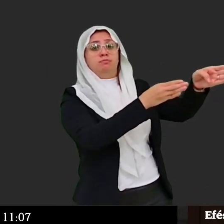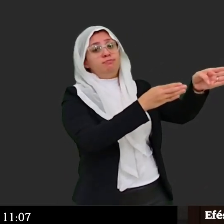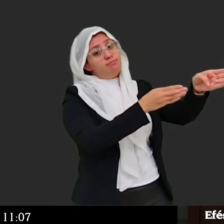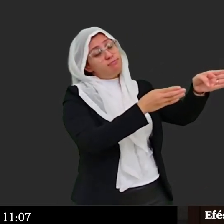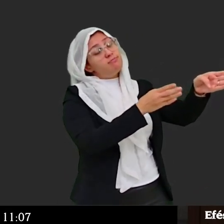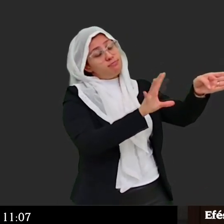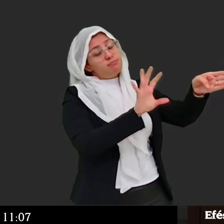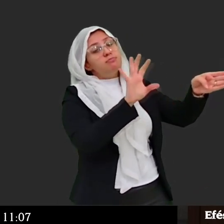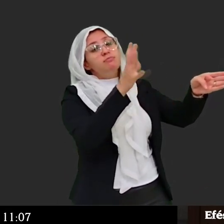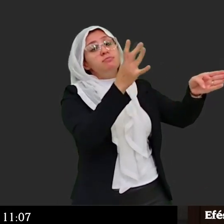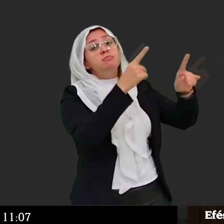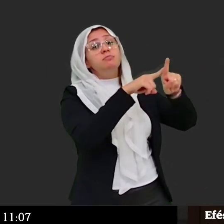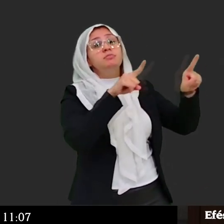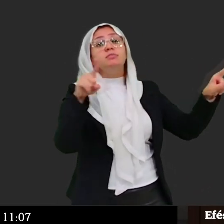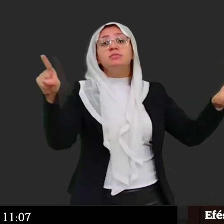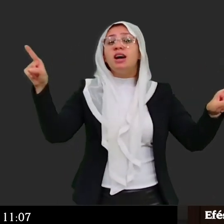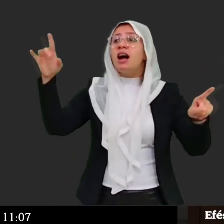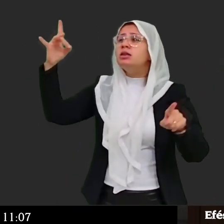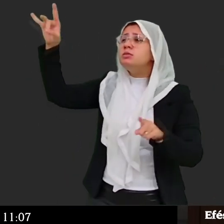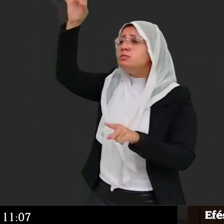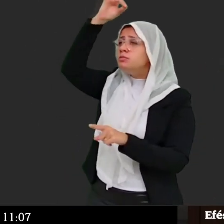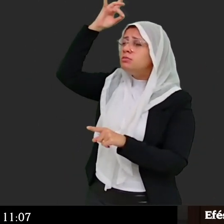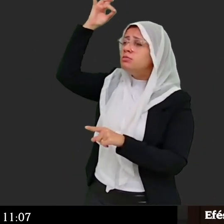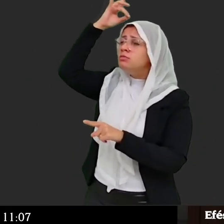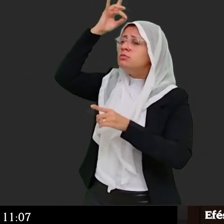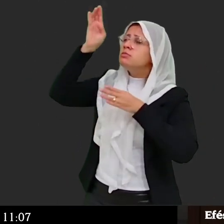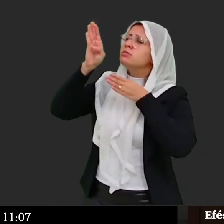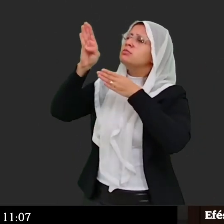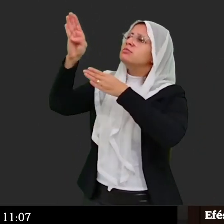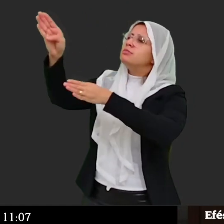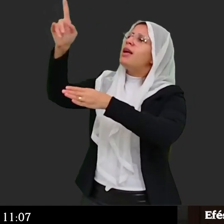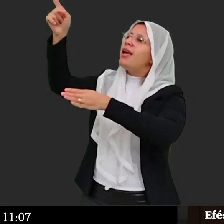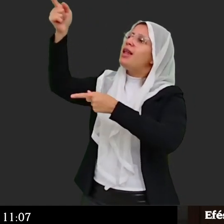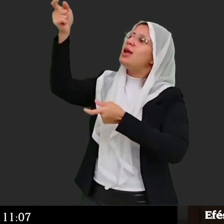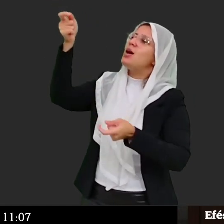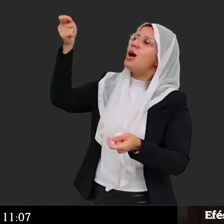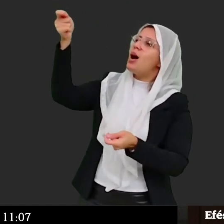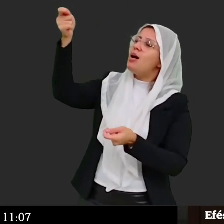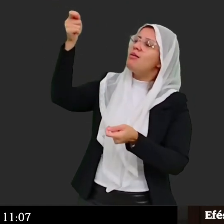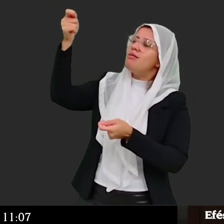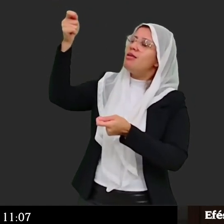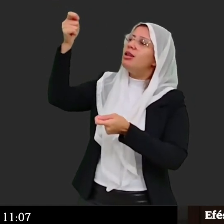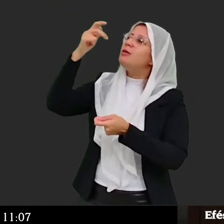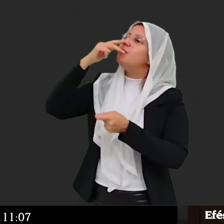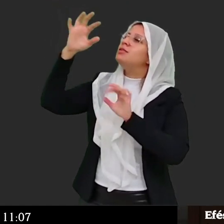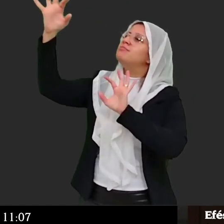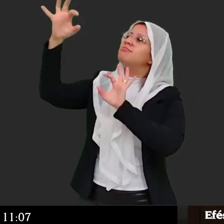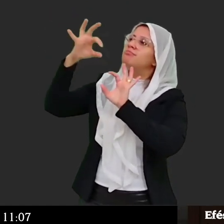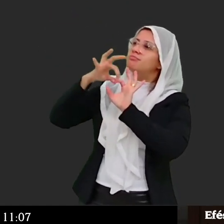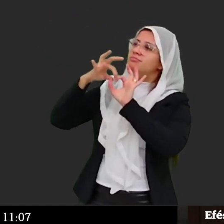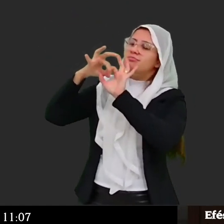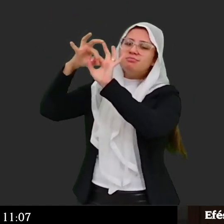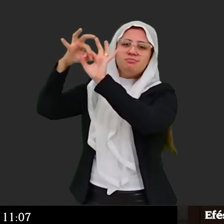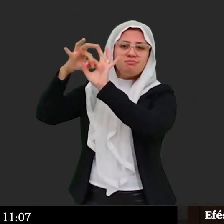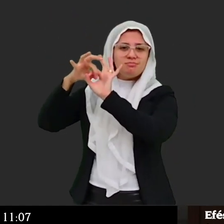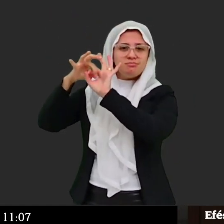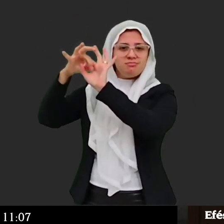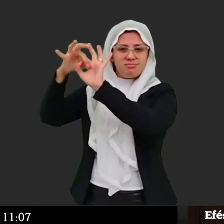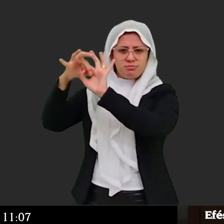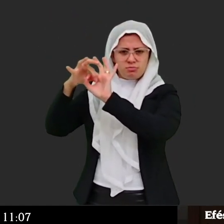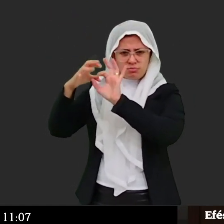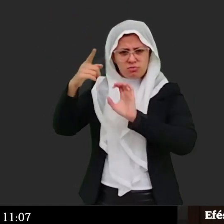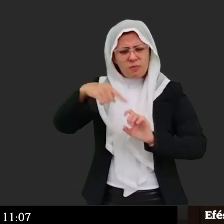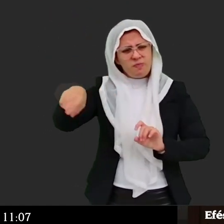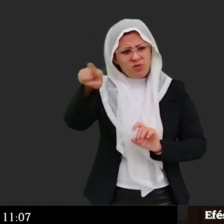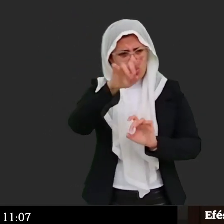demos, ao Espírito Santo, é Ele quem nos governa. E poderia ser, irmãos, que nesta comunhão, que nem todos